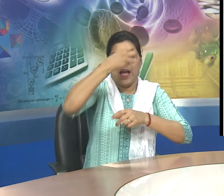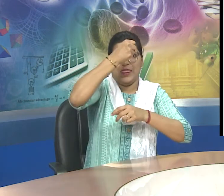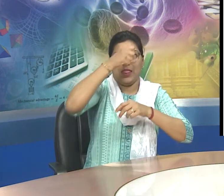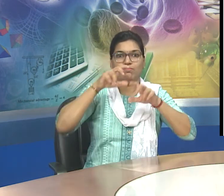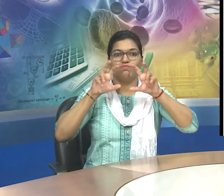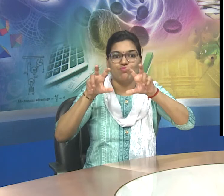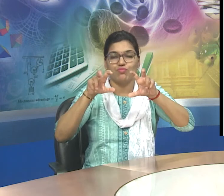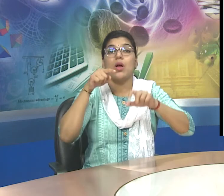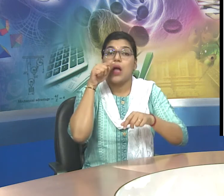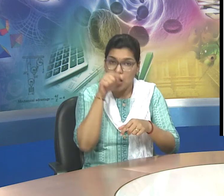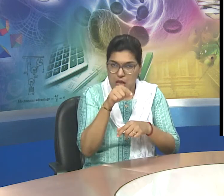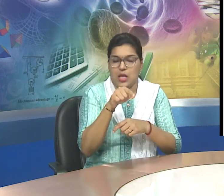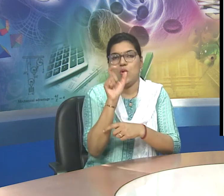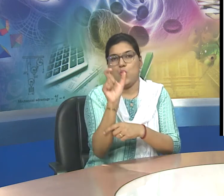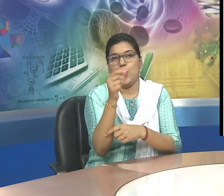सुपरवाइज सबको कर रहा है।